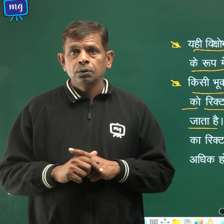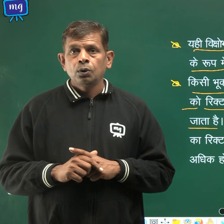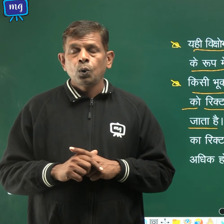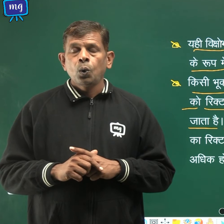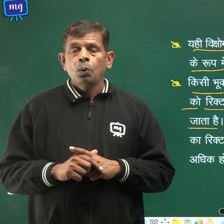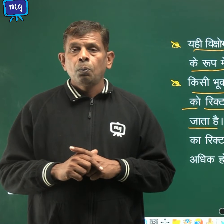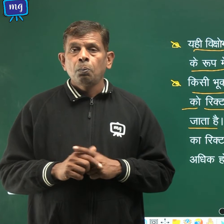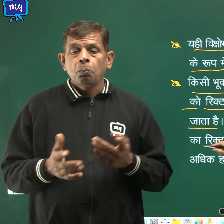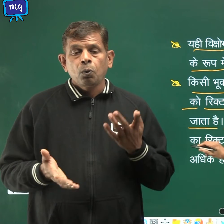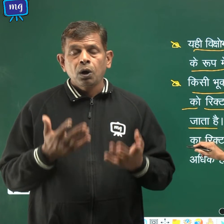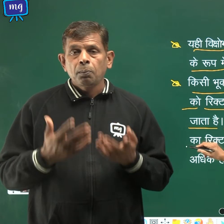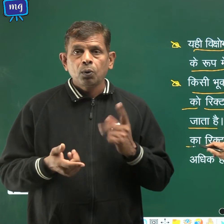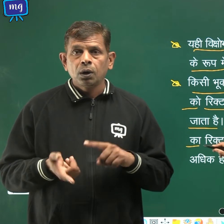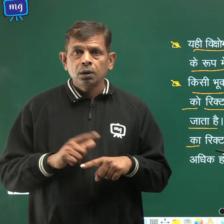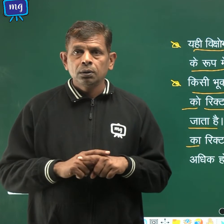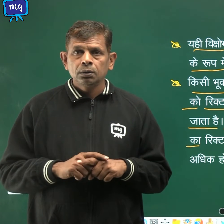भूकंपों का